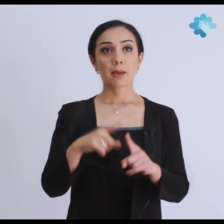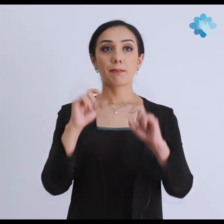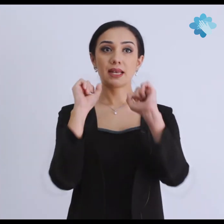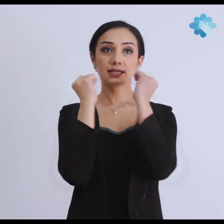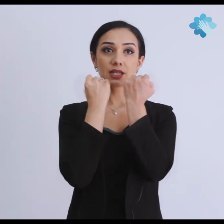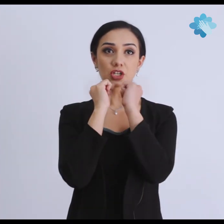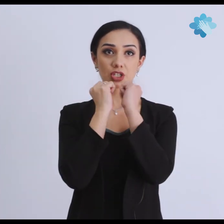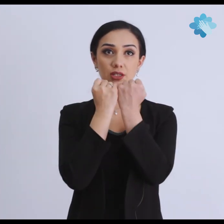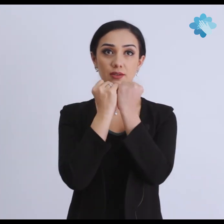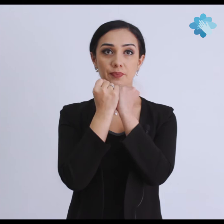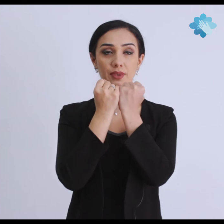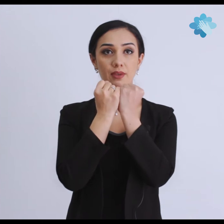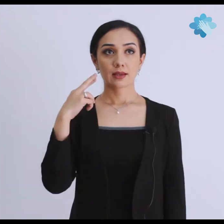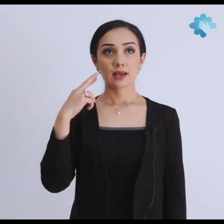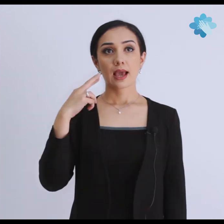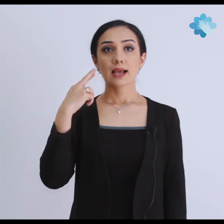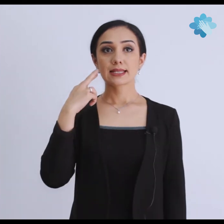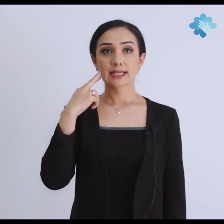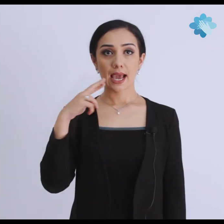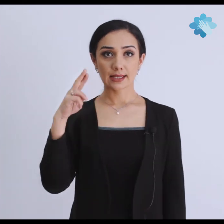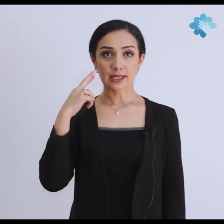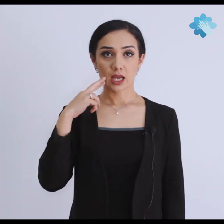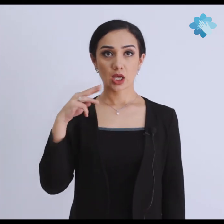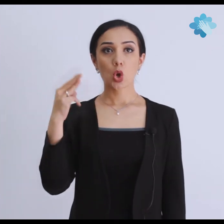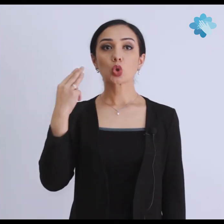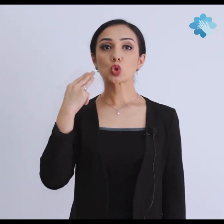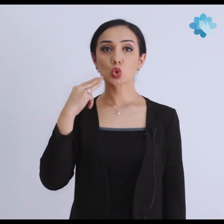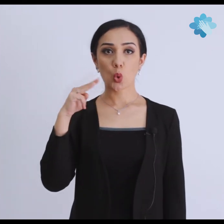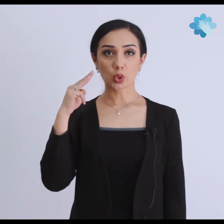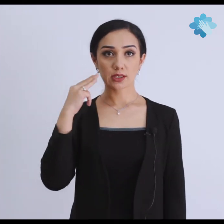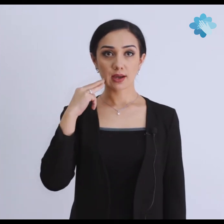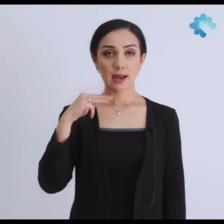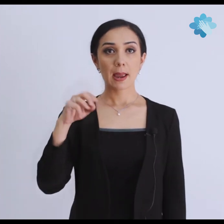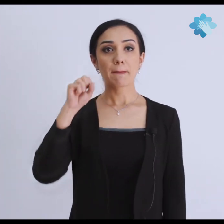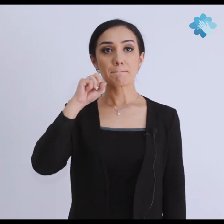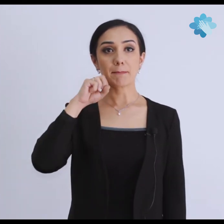близнецы дядя тетя племянник